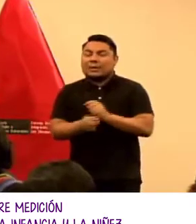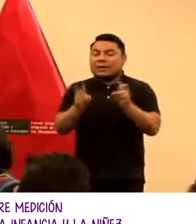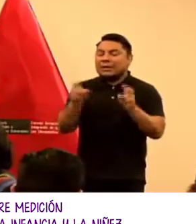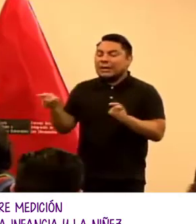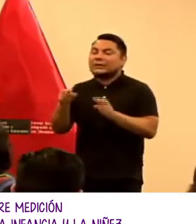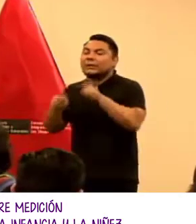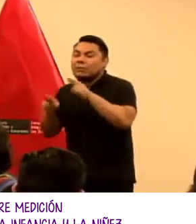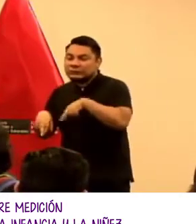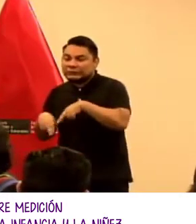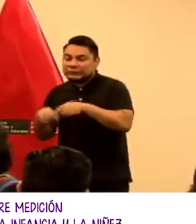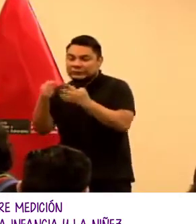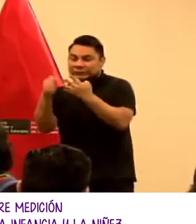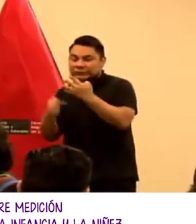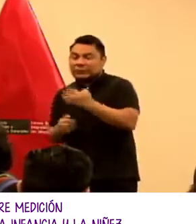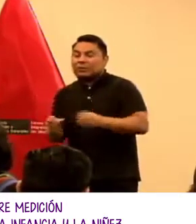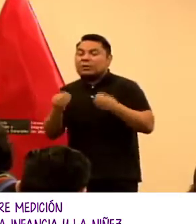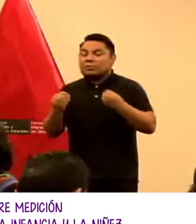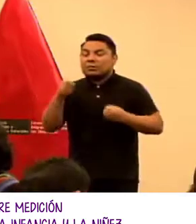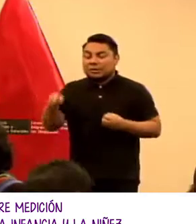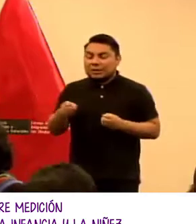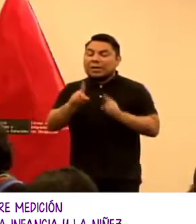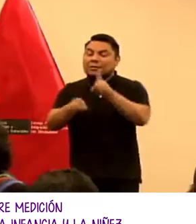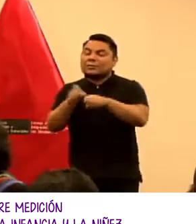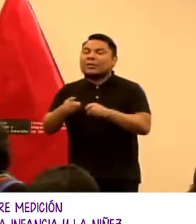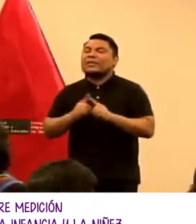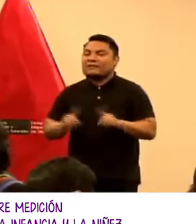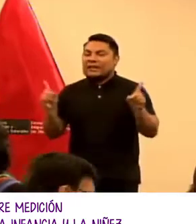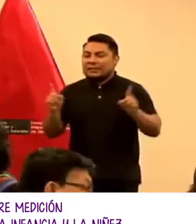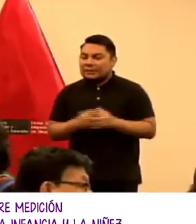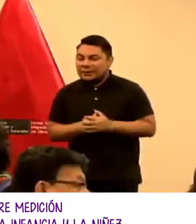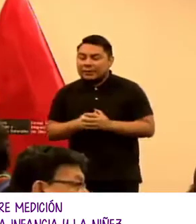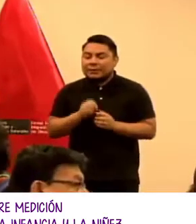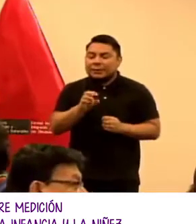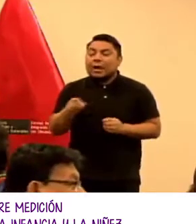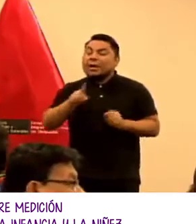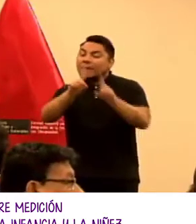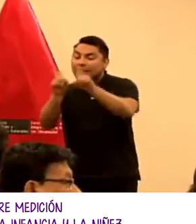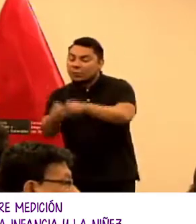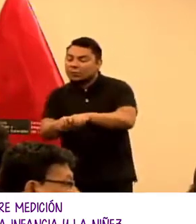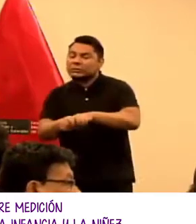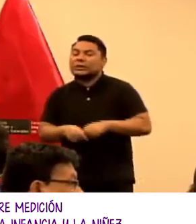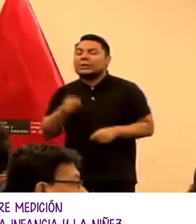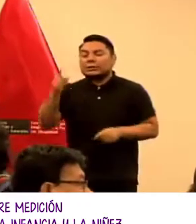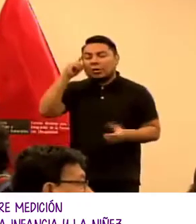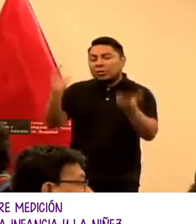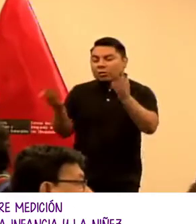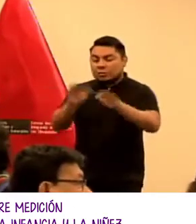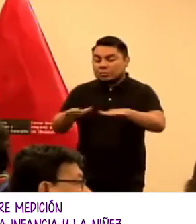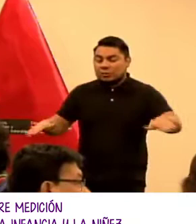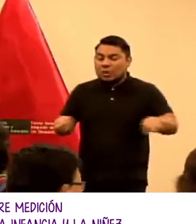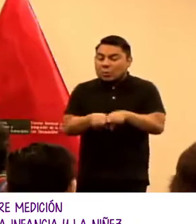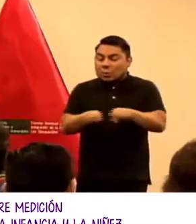respuesta, porque la pregunta está formulada de manera diferente. Entonces, la pregunta es si en comparación con los niños de la